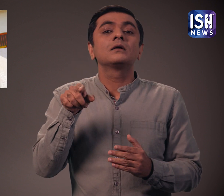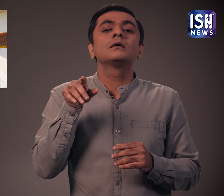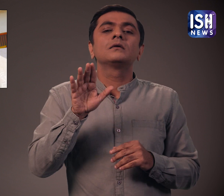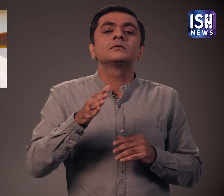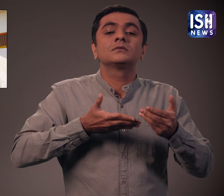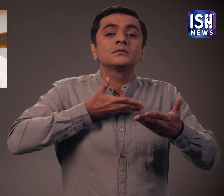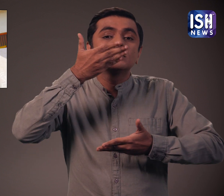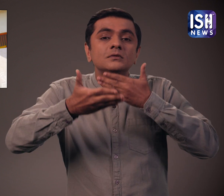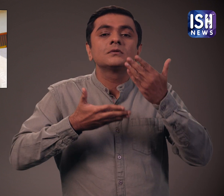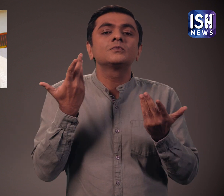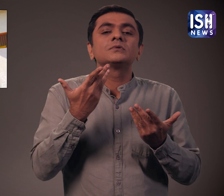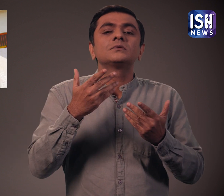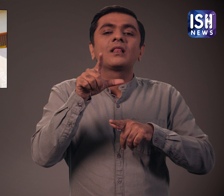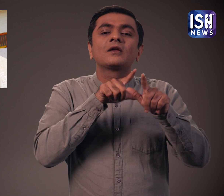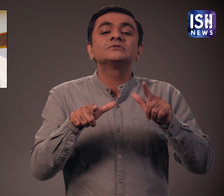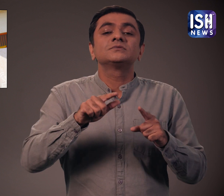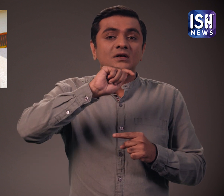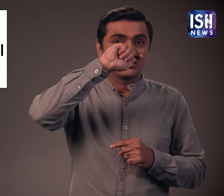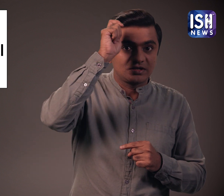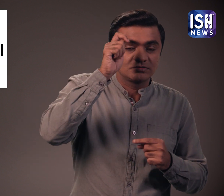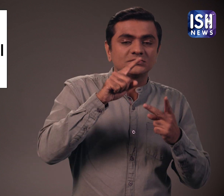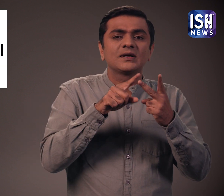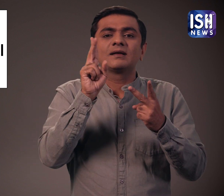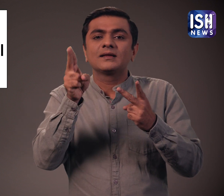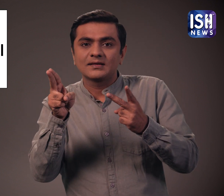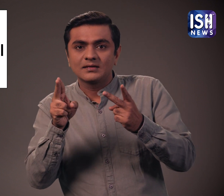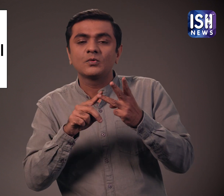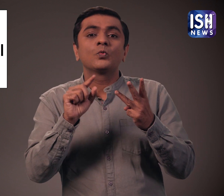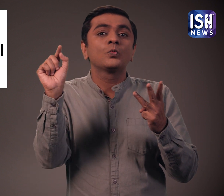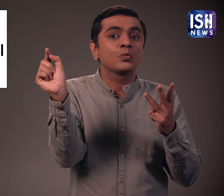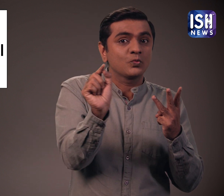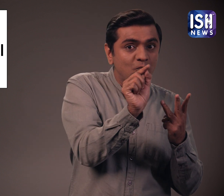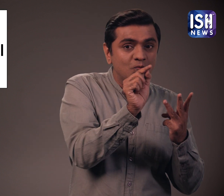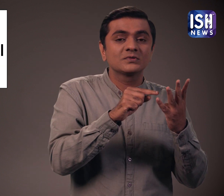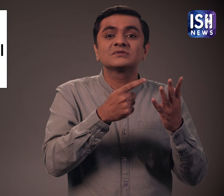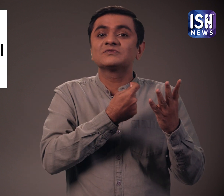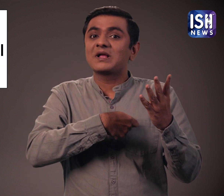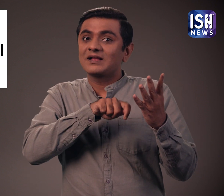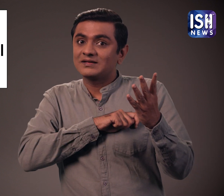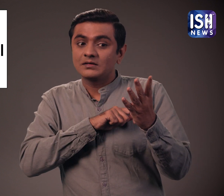स्कूल अंग्रेजी, हिंडी, उर्दू, स्पैनिश और संस्क्रुप पढ़ाता है